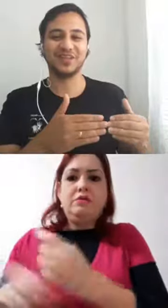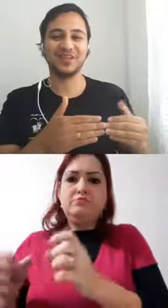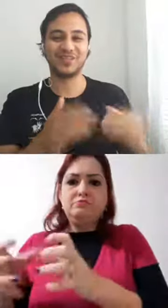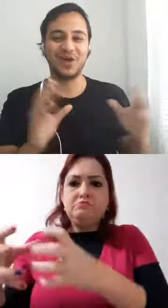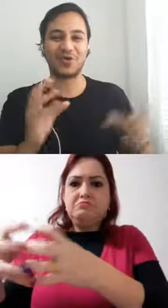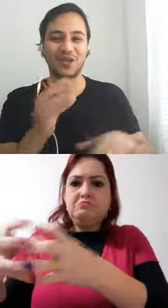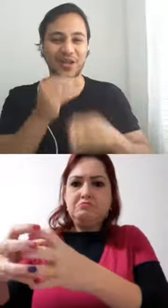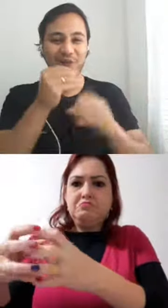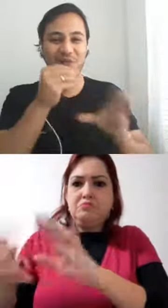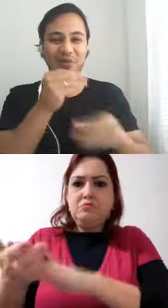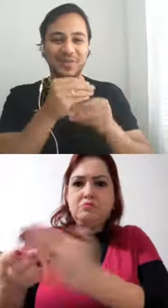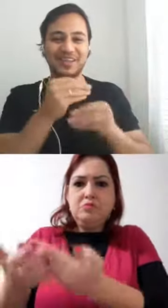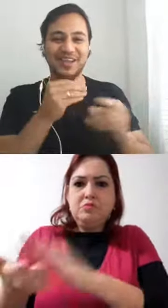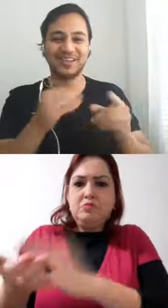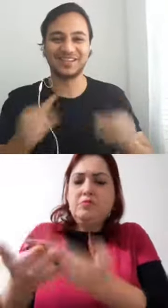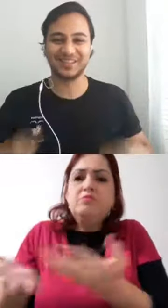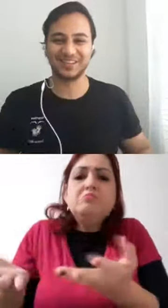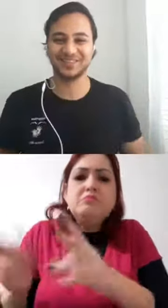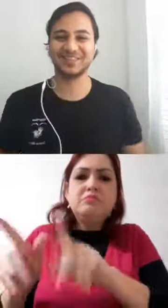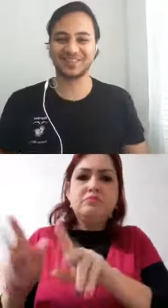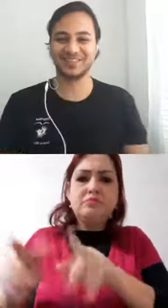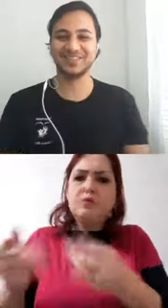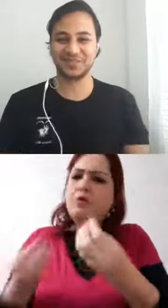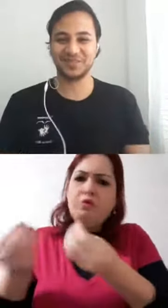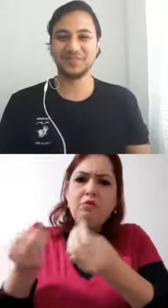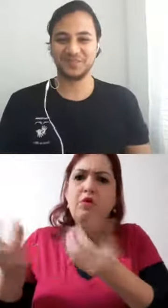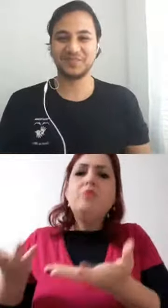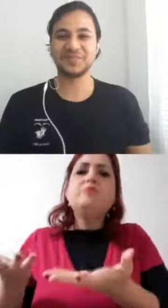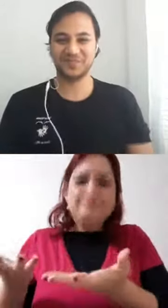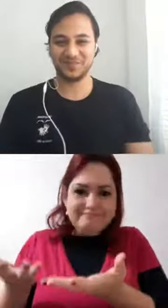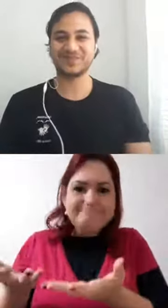aí. Só algo que eu queria complementar ali da Jana.